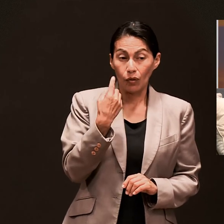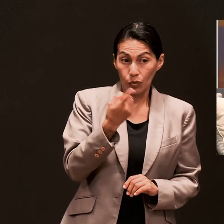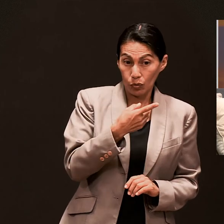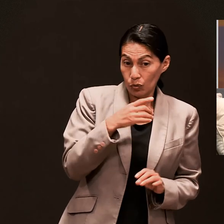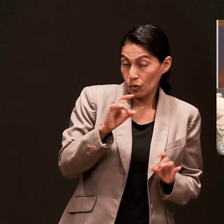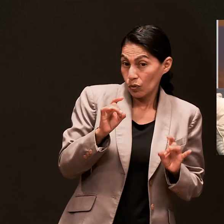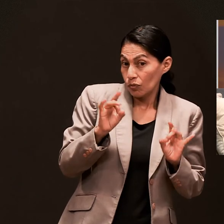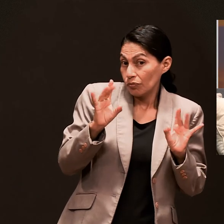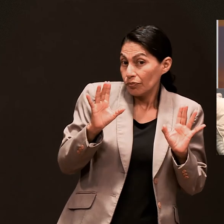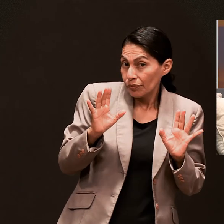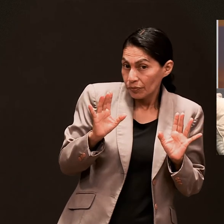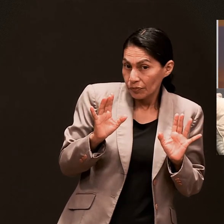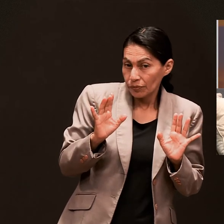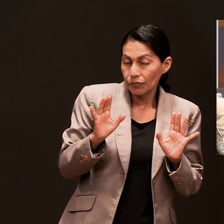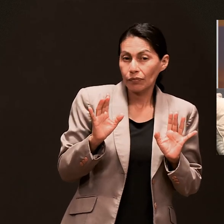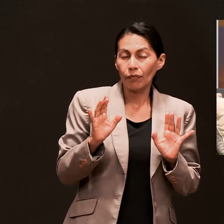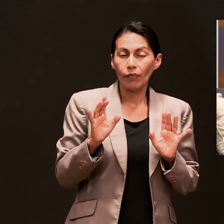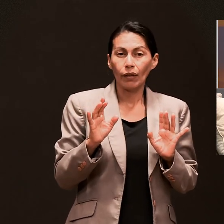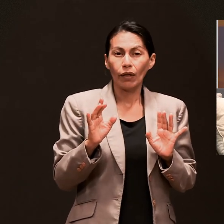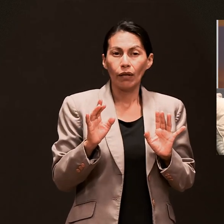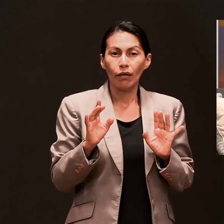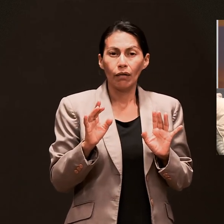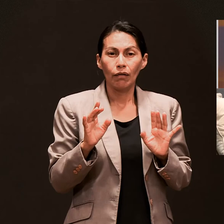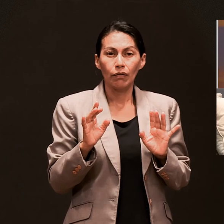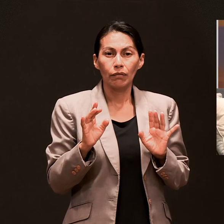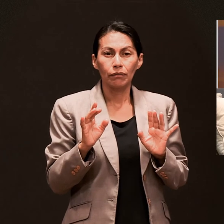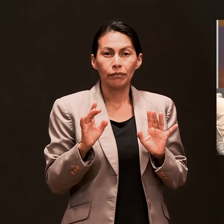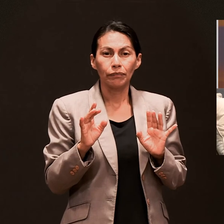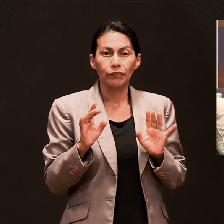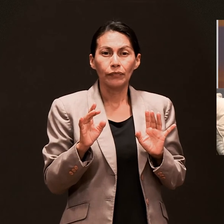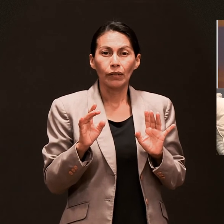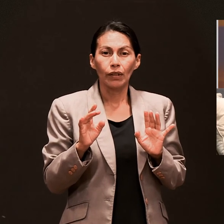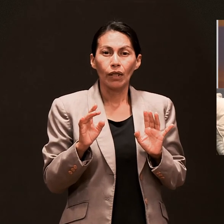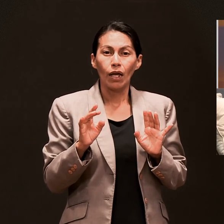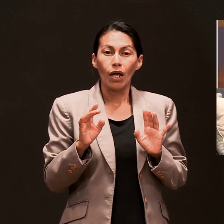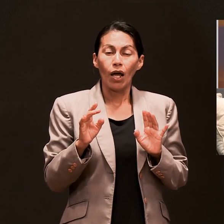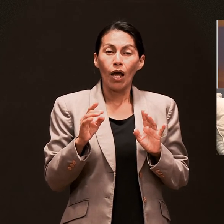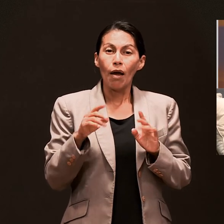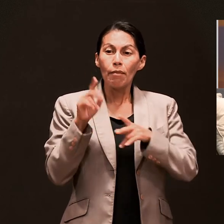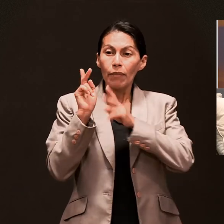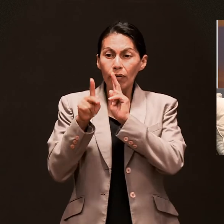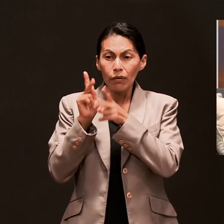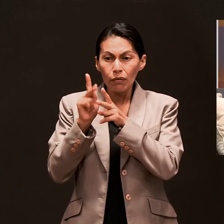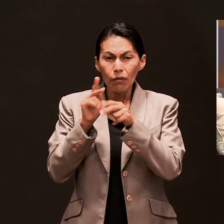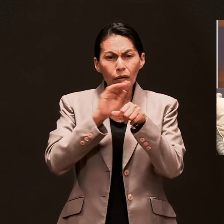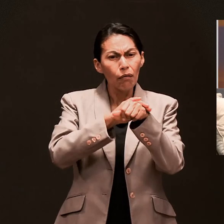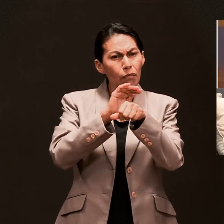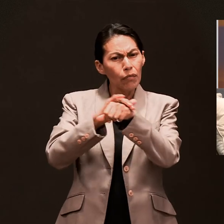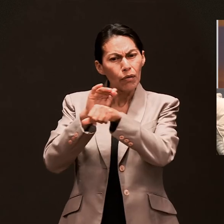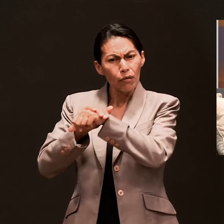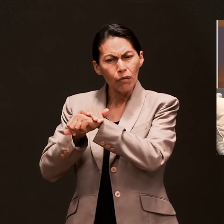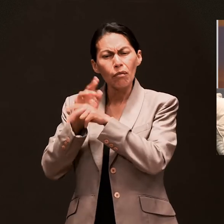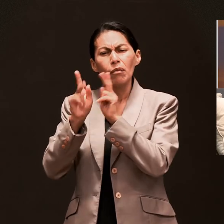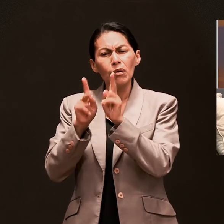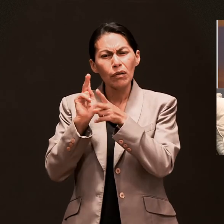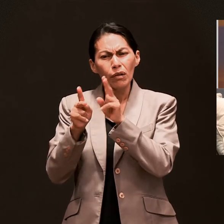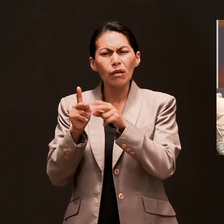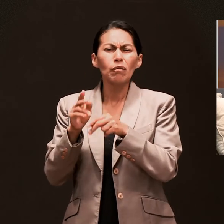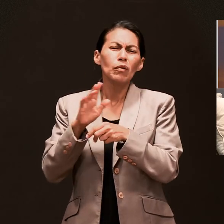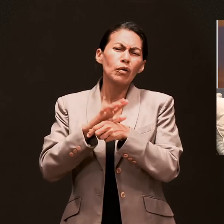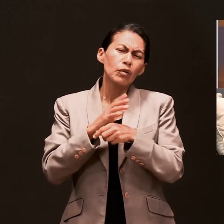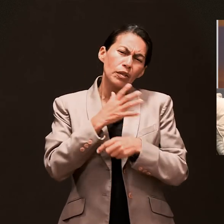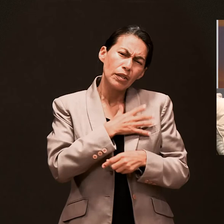más bien dicho cuando nos sucede algo lo primero que hacemos Es contárselo a un amigo